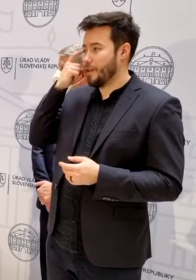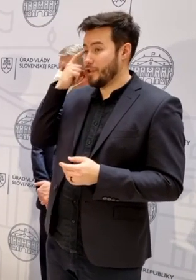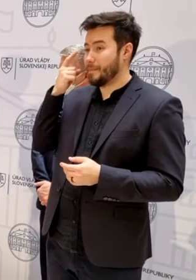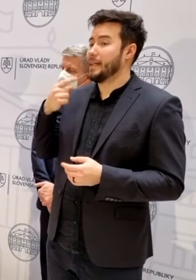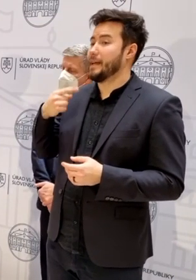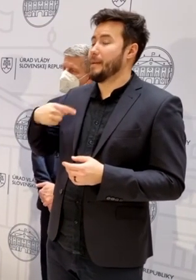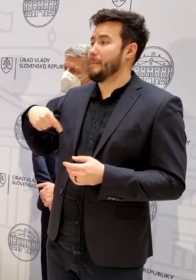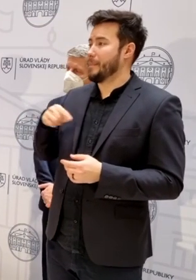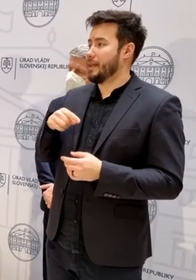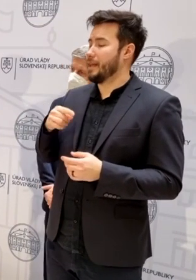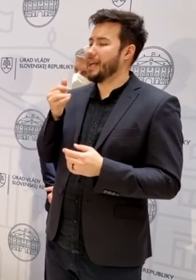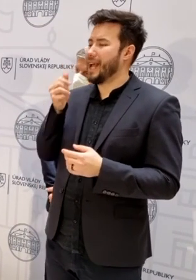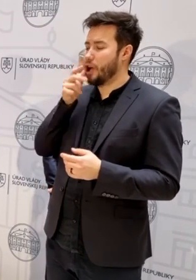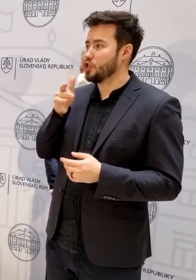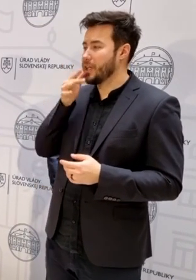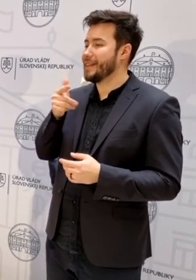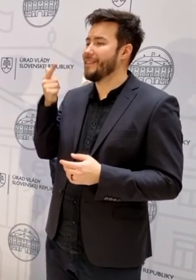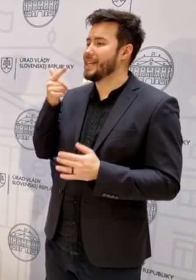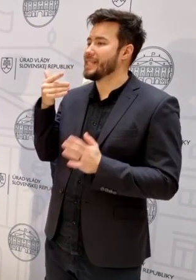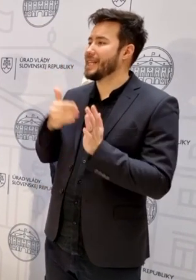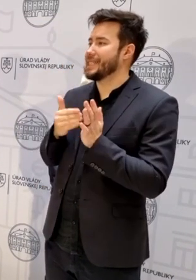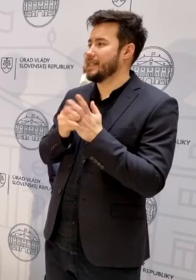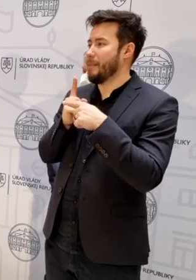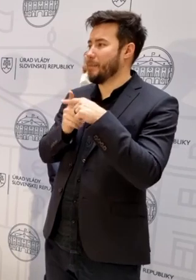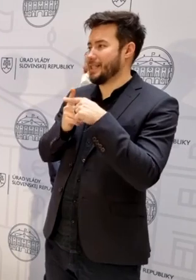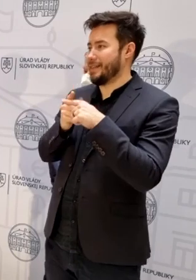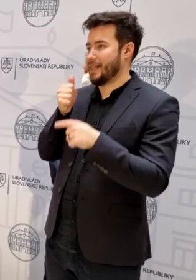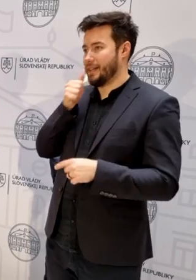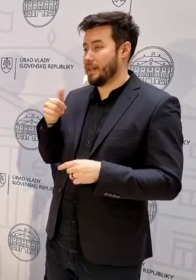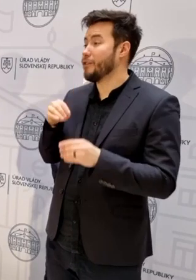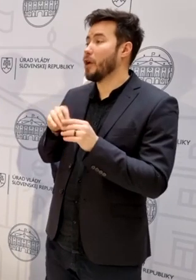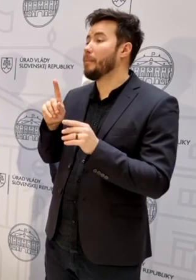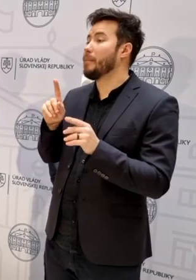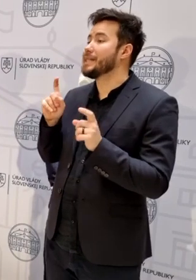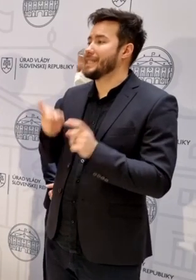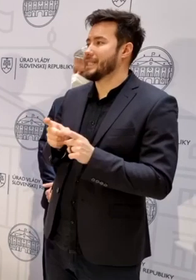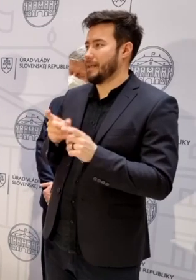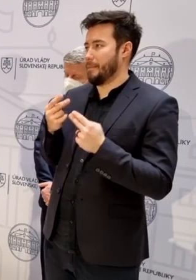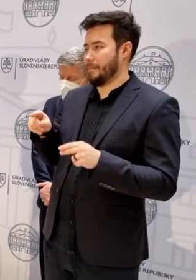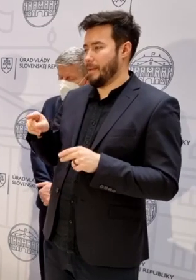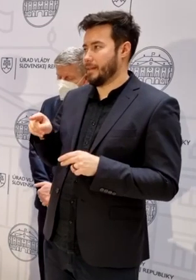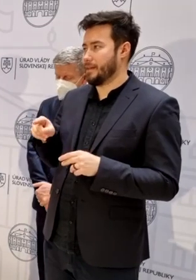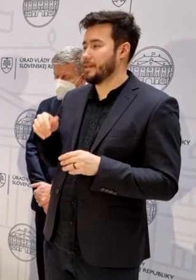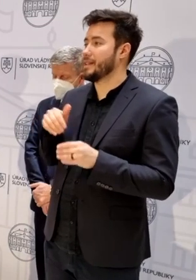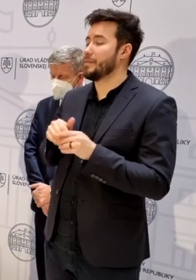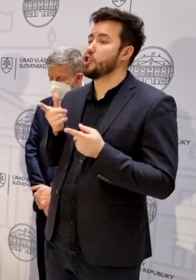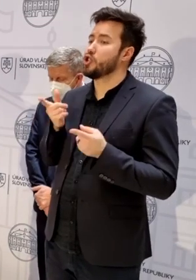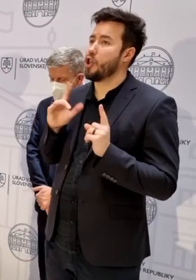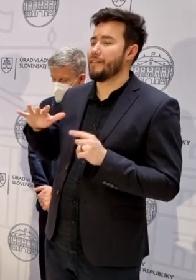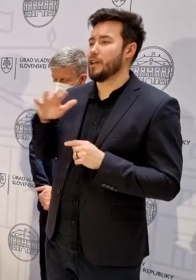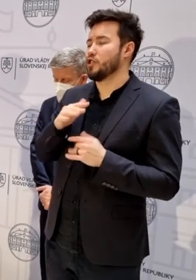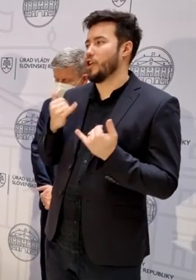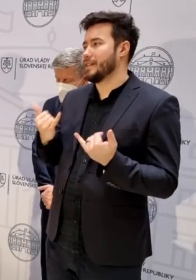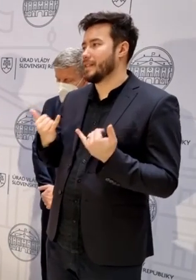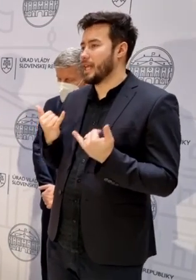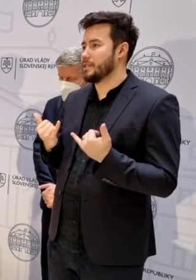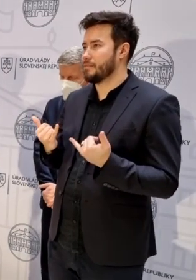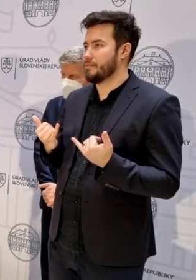sme videli, pribúda 20 000 pozitívnych denne, to sú iba tie odhalené prípady, čiže na Slovensku sa dnes